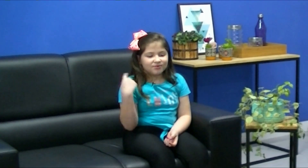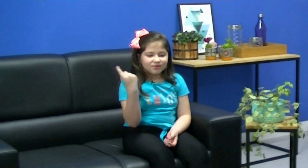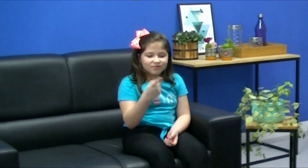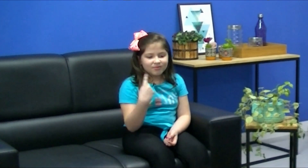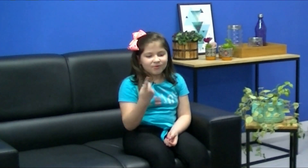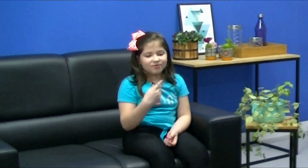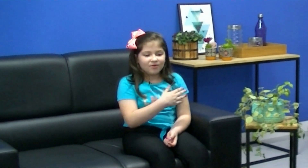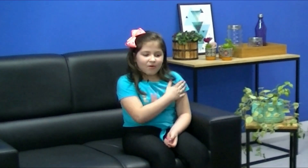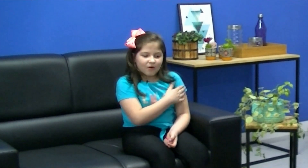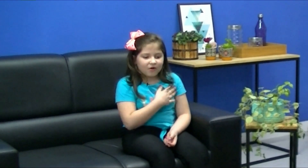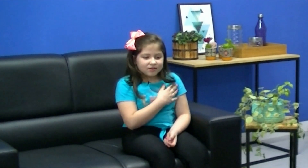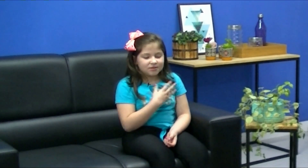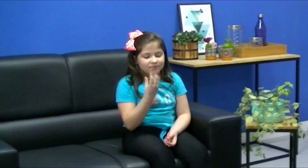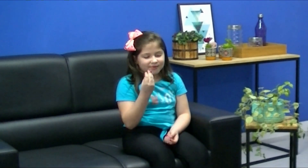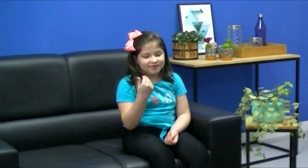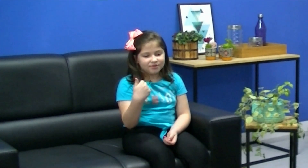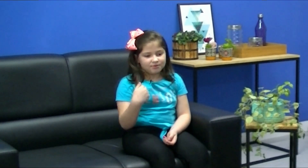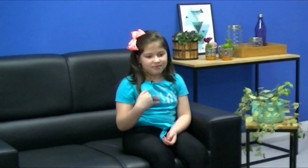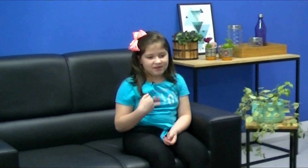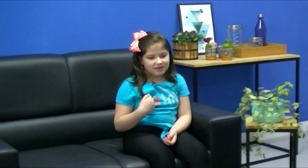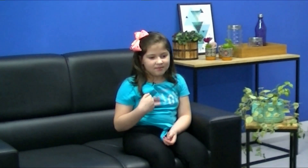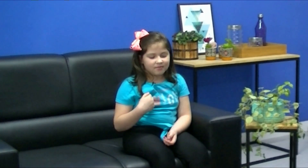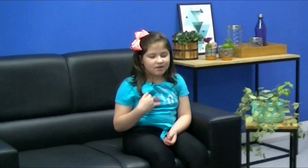todo mundo gosta muito de mim,